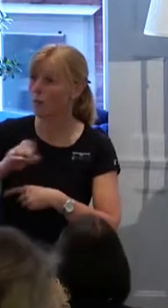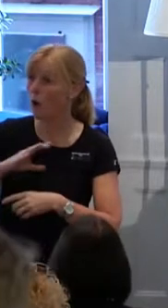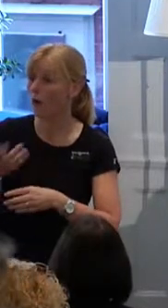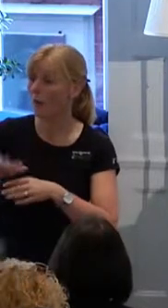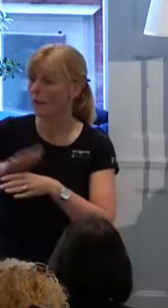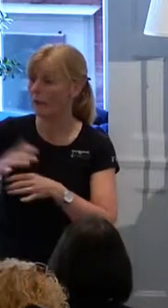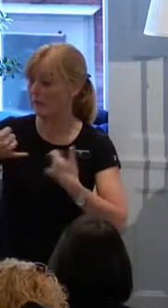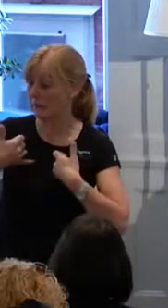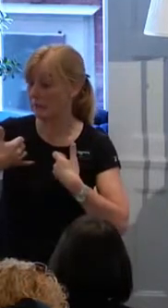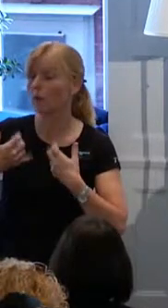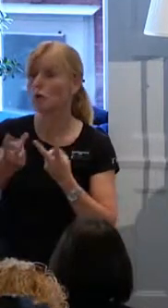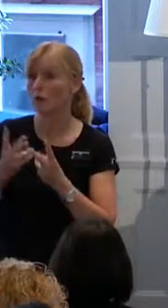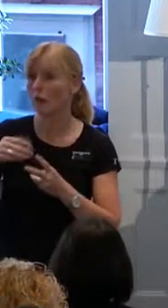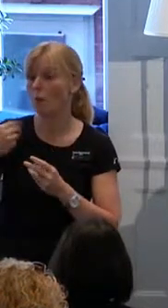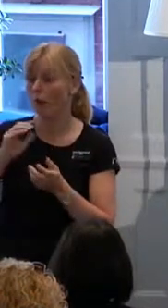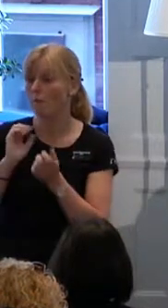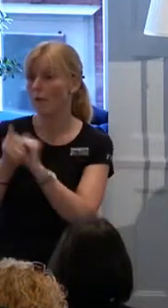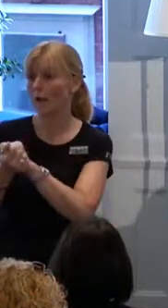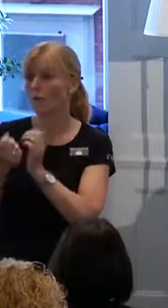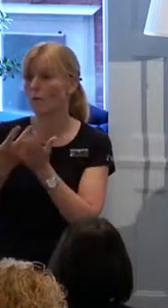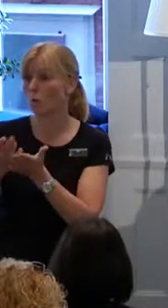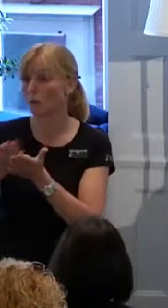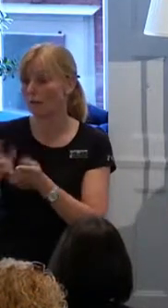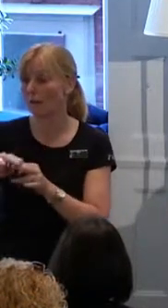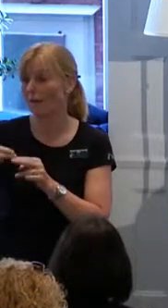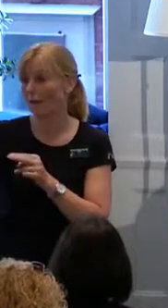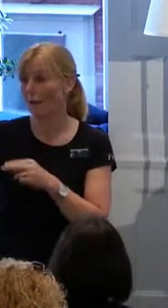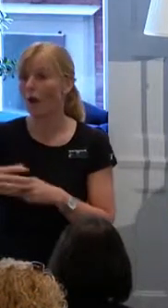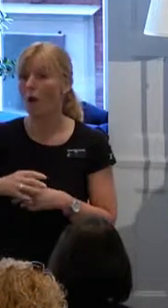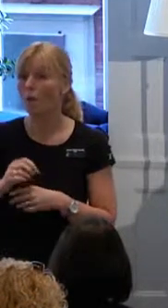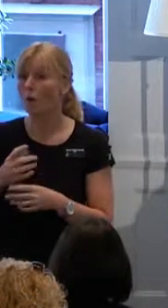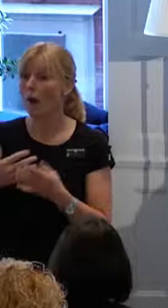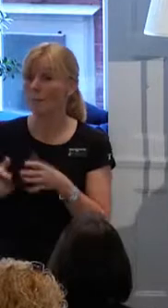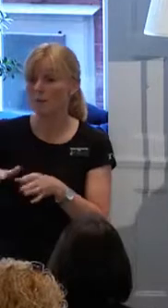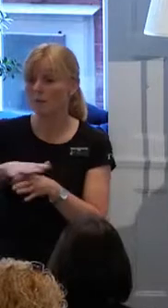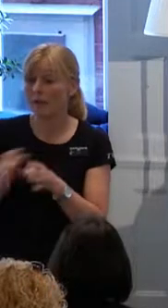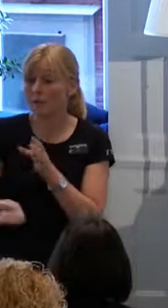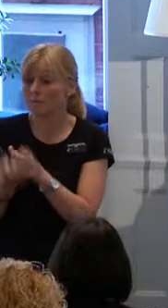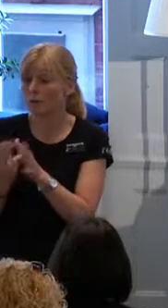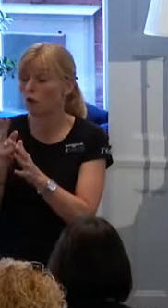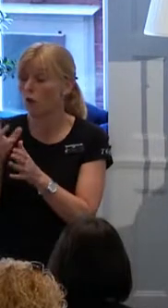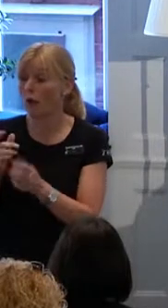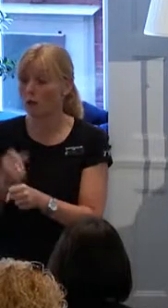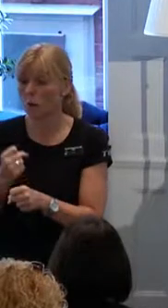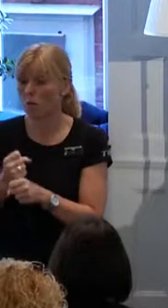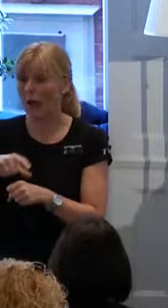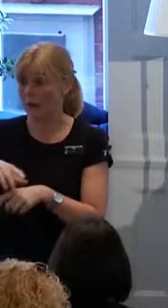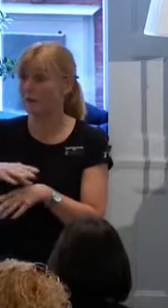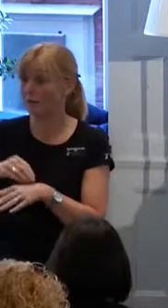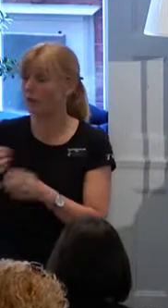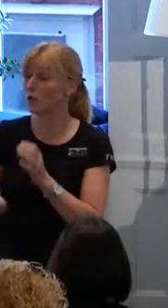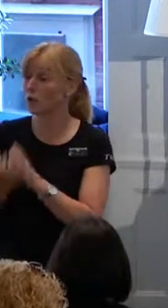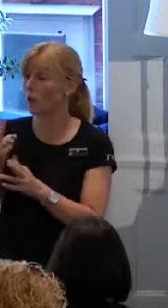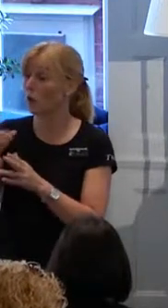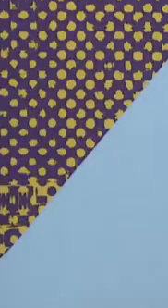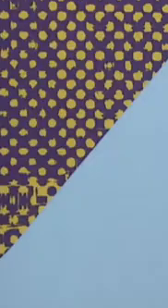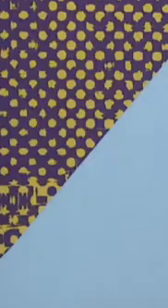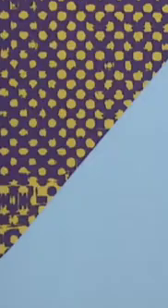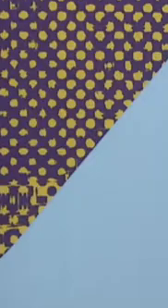man förändras, då vågar man gå vidare. Men också om det finns en arbetsmarknad, skapas många nya bra jobb. Mm. I Sverige skapar vi massor av nya jobb. Det